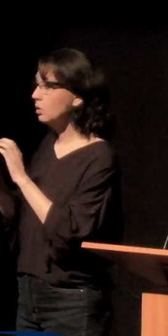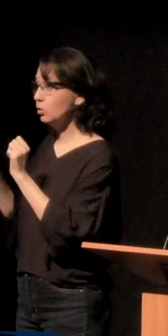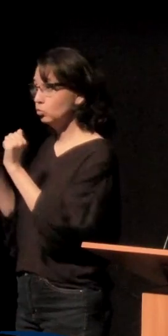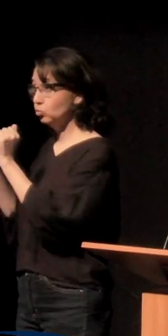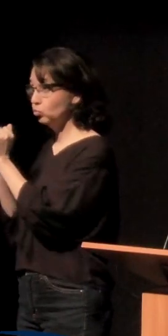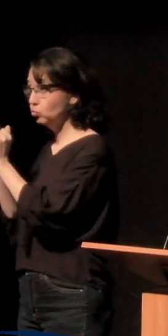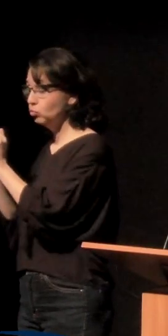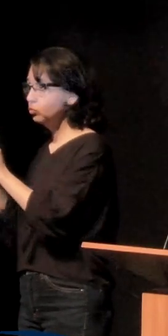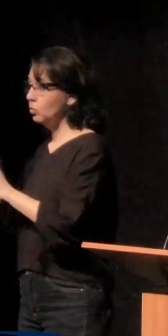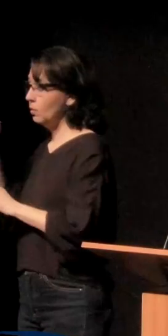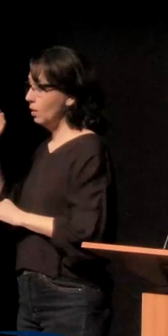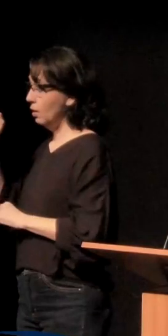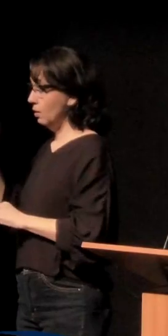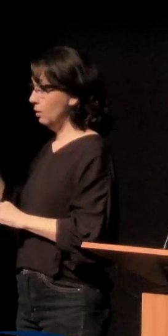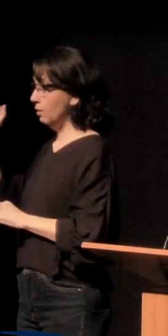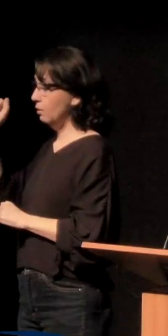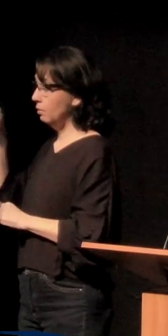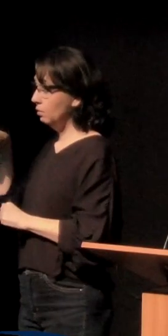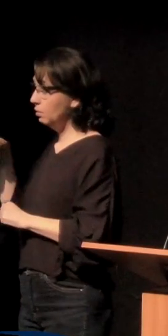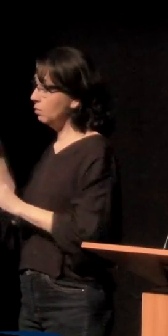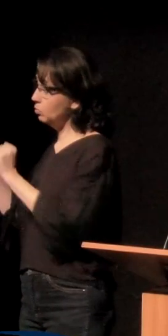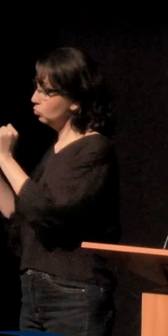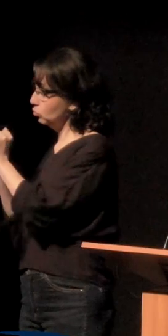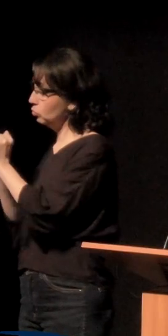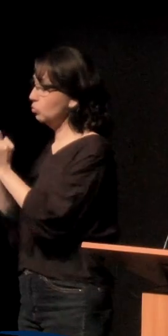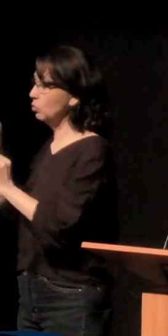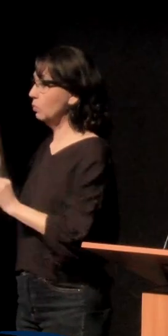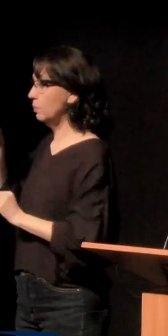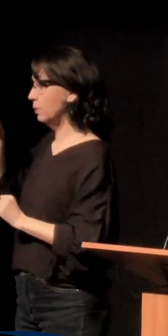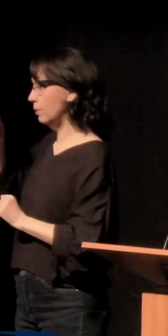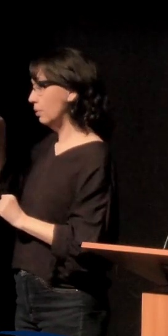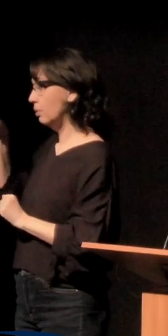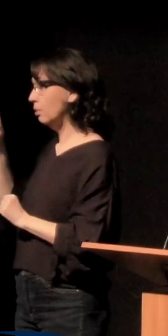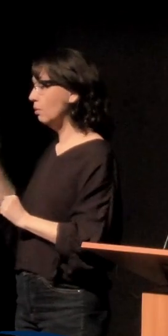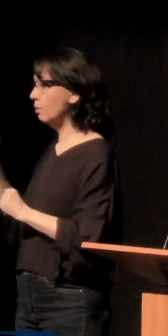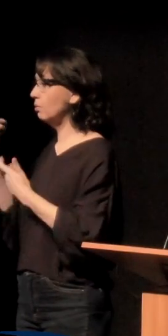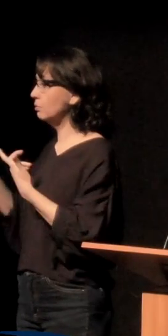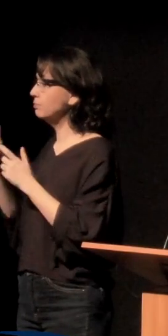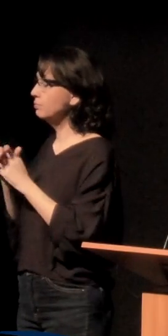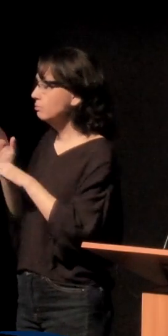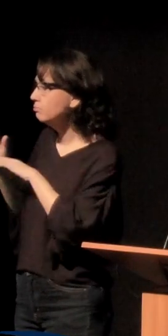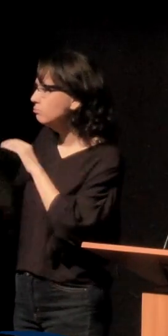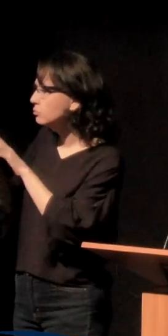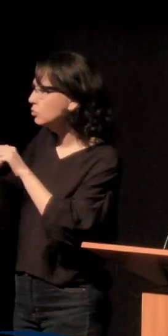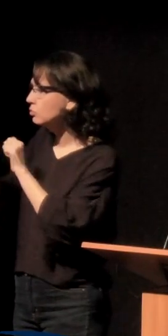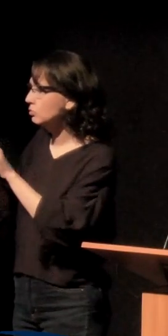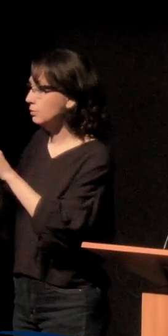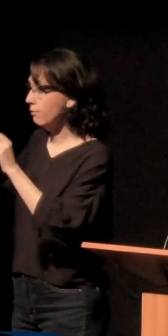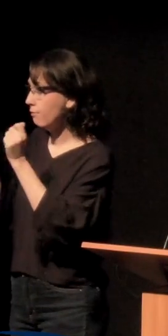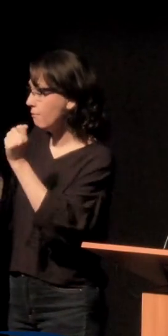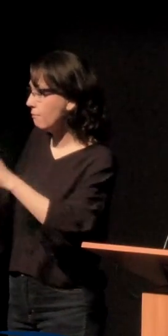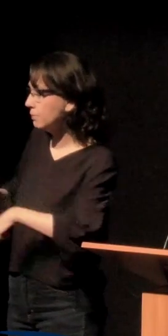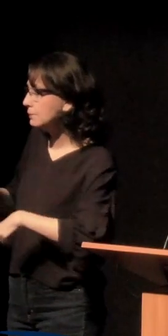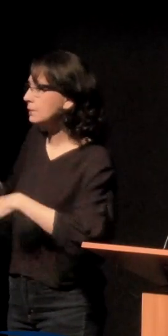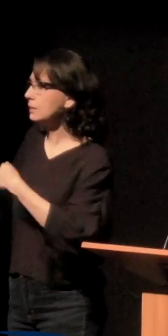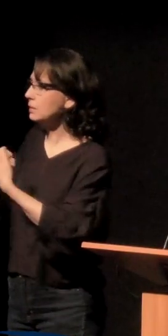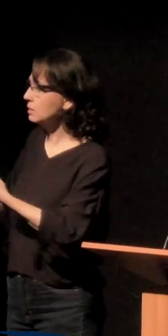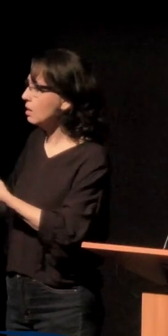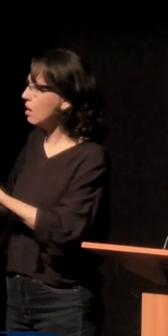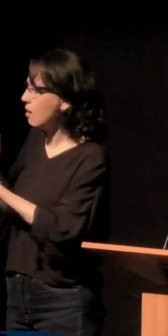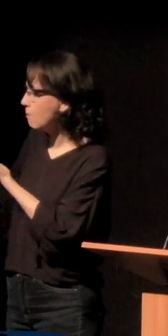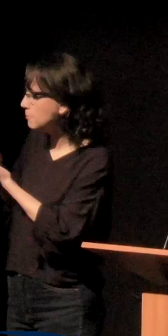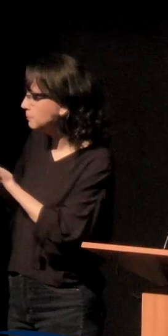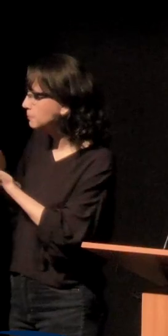com os gestores da escola e com os nutricionistas do pinai buscar e participar das capacitações fortalecendo as funções né